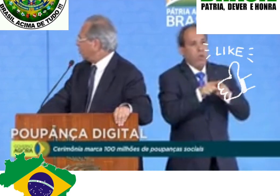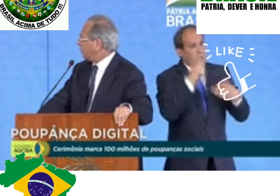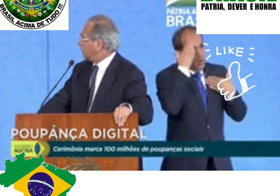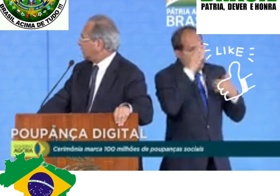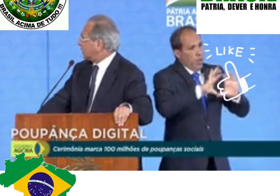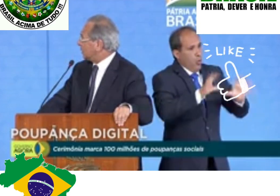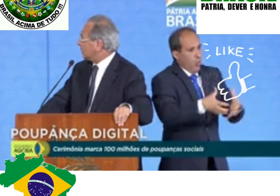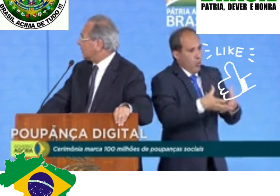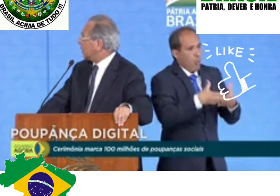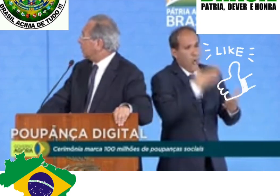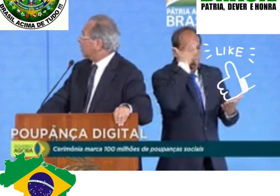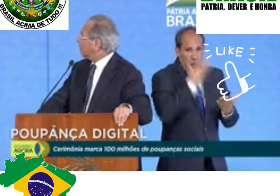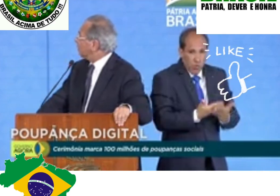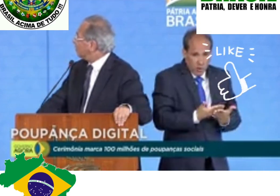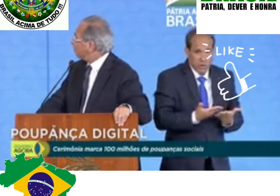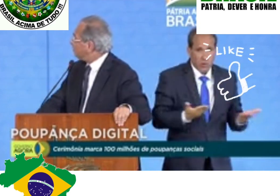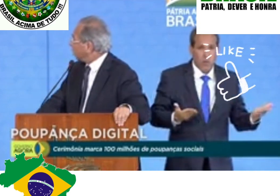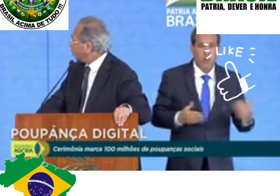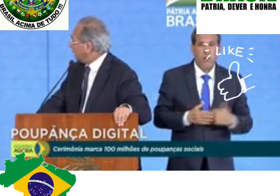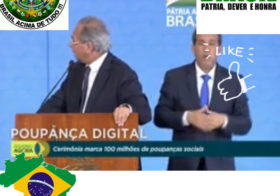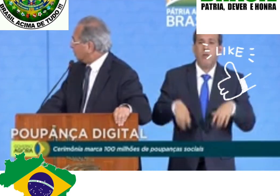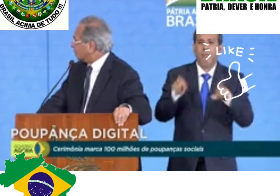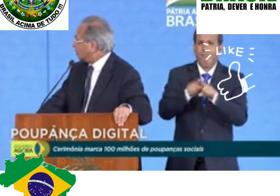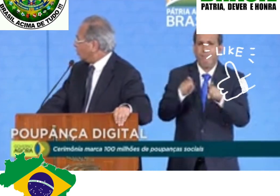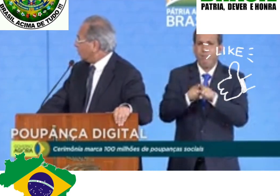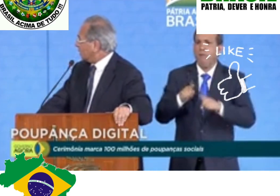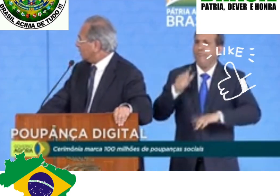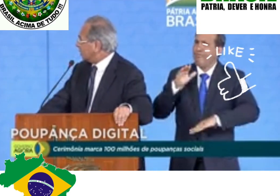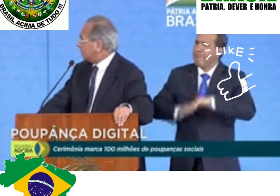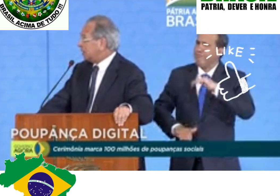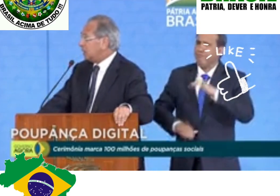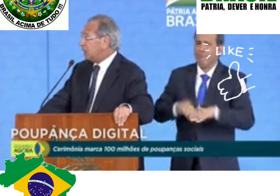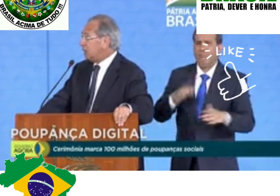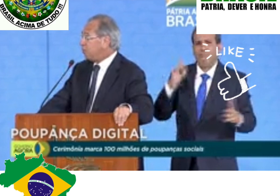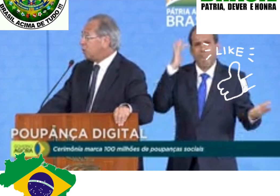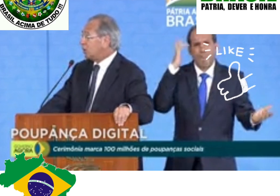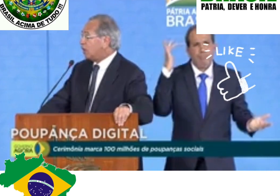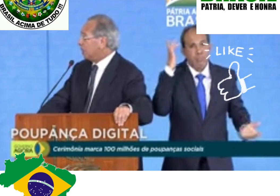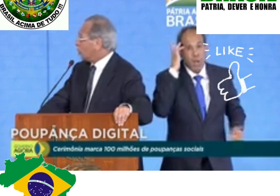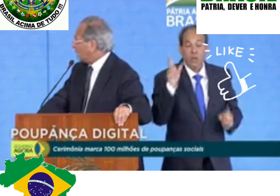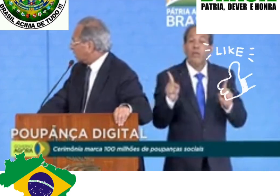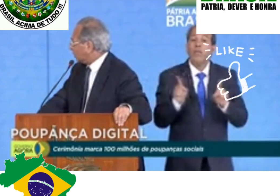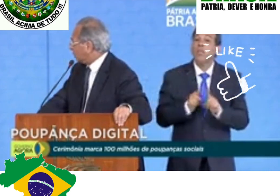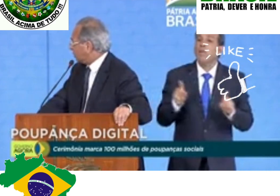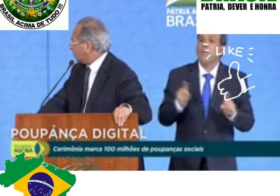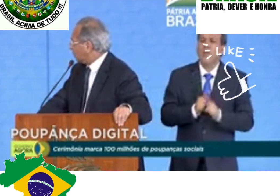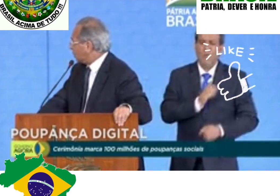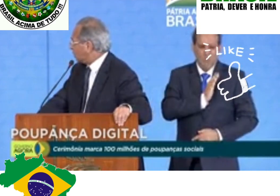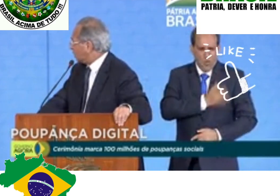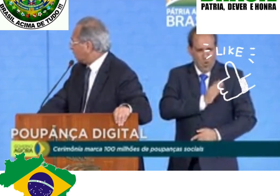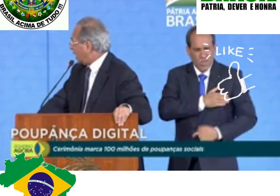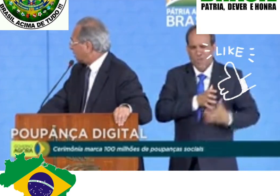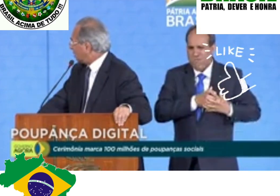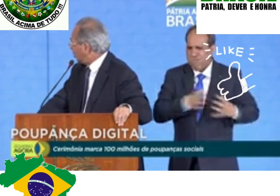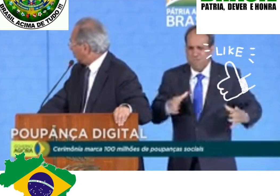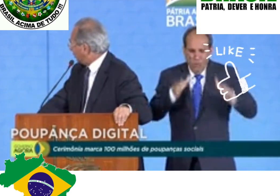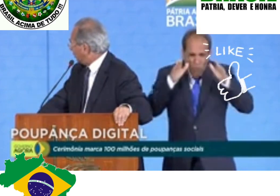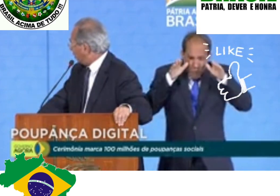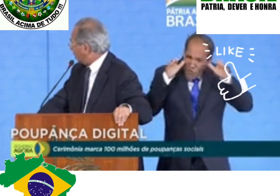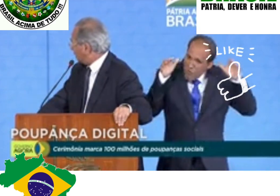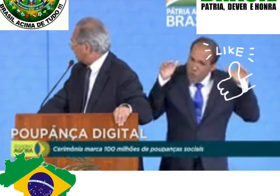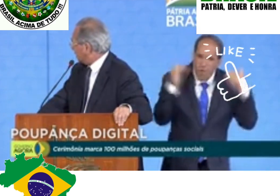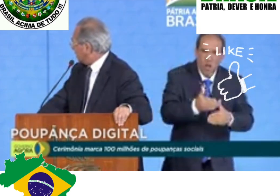pela confiança, pelo talento, competência e pelo tamanho do coração também. Todos dedicados,